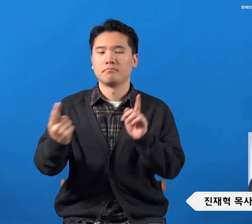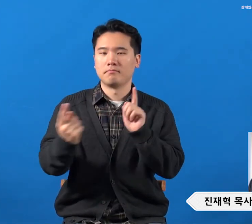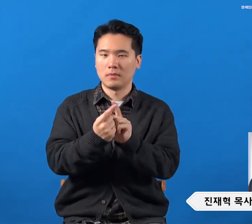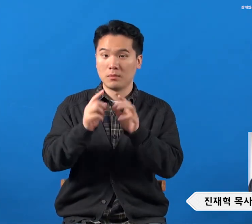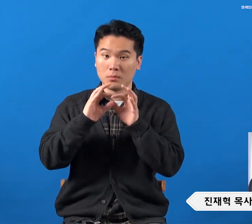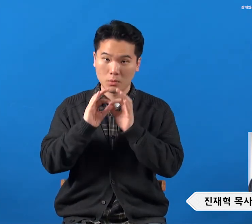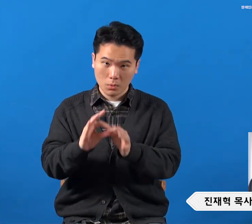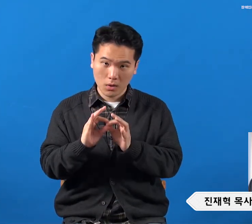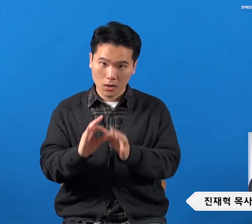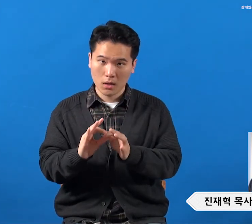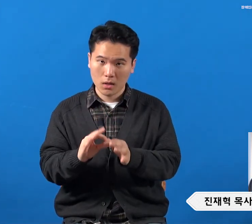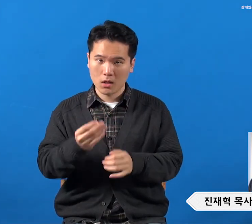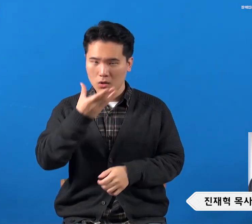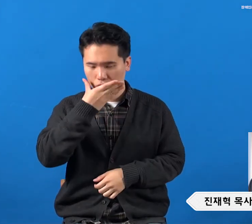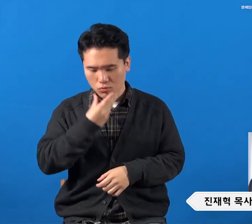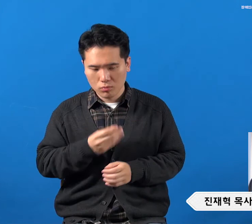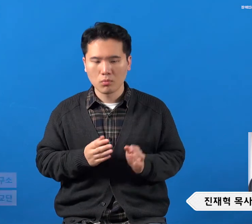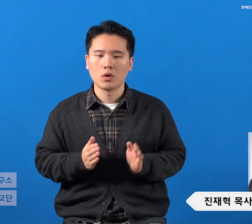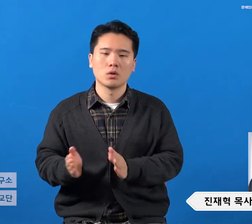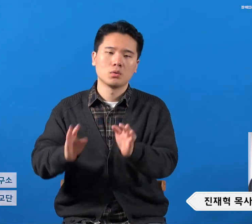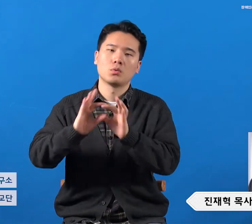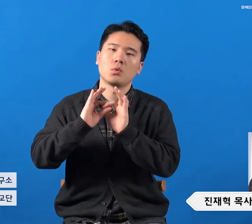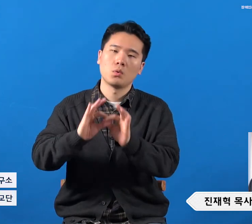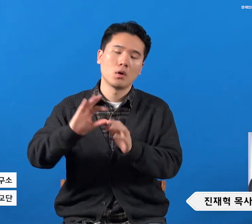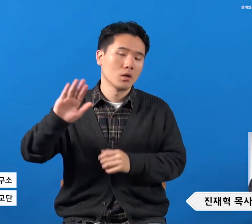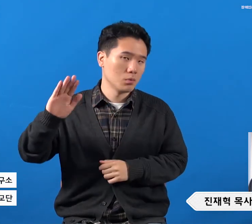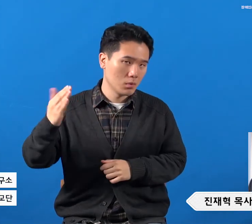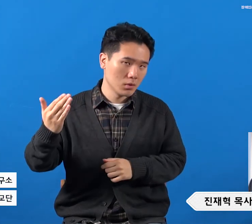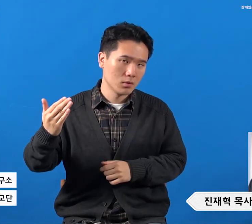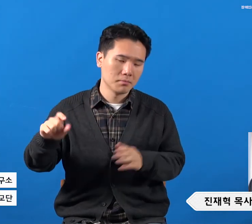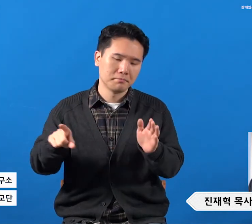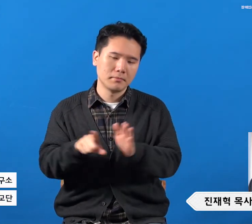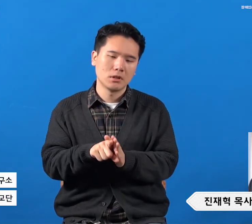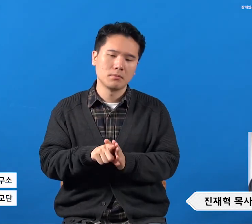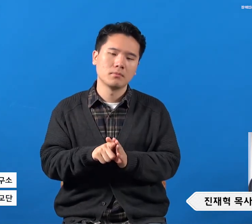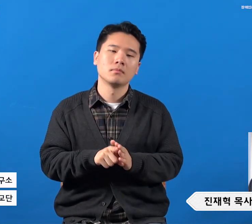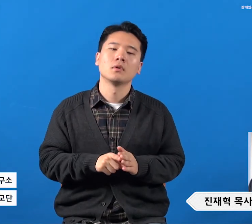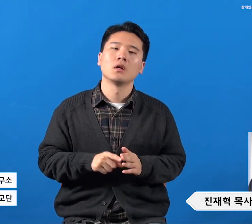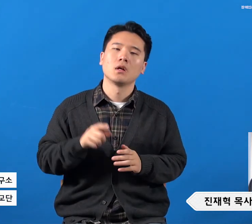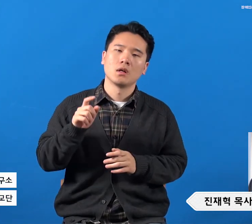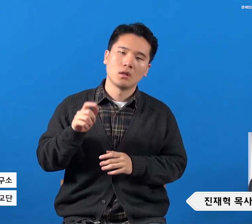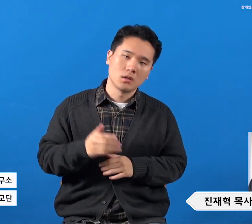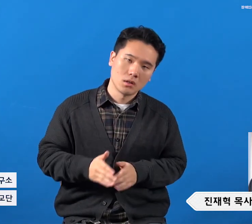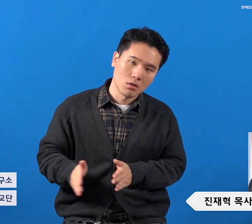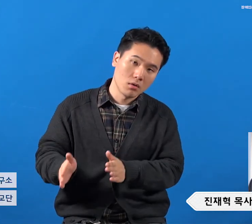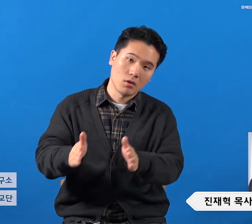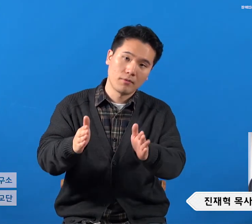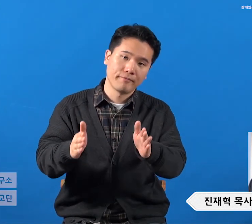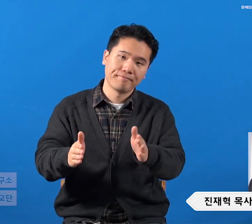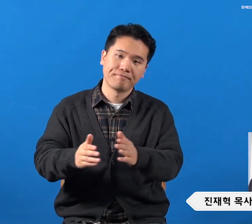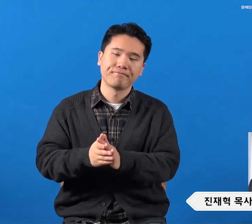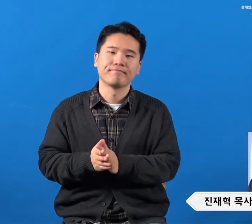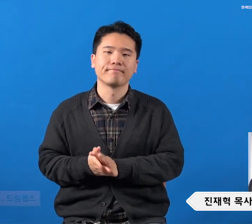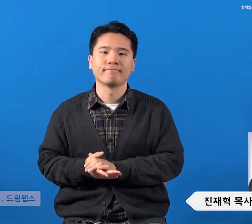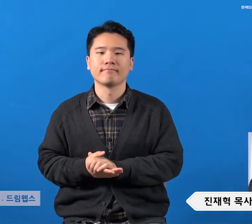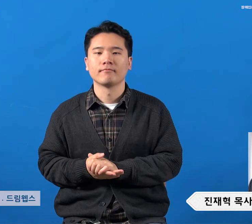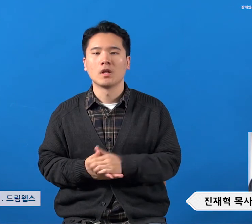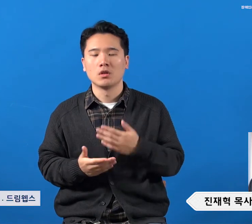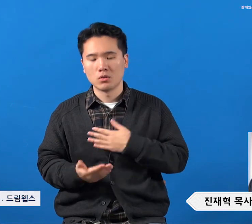만남을 통해 축복의 통로가 되는 믿음의 여정, 오늘 그 축복을 향한